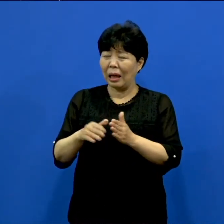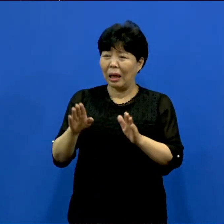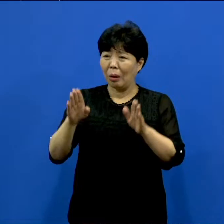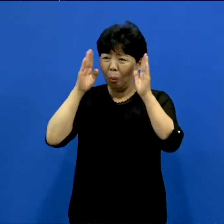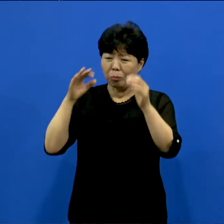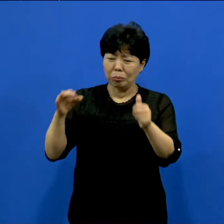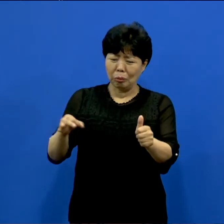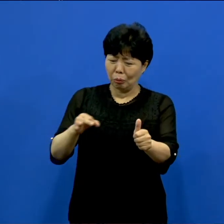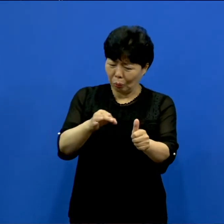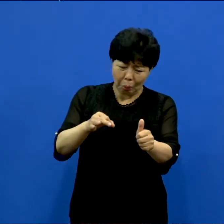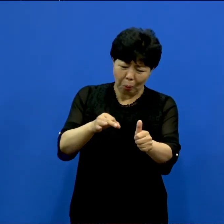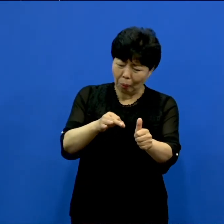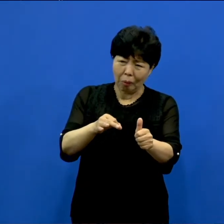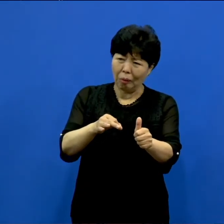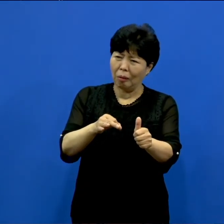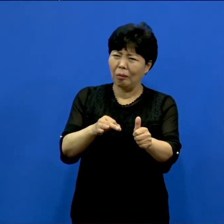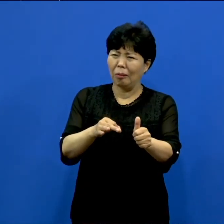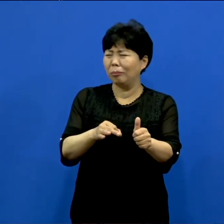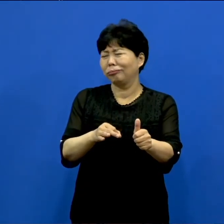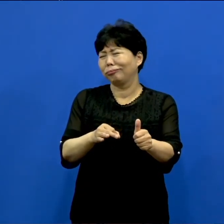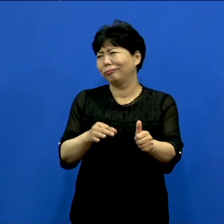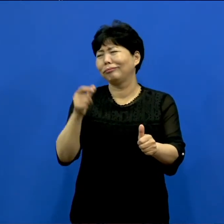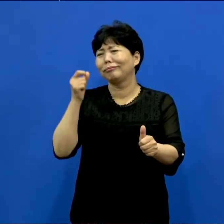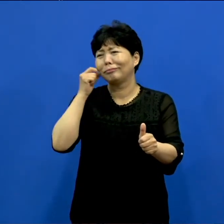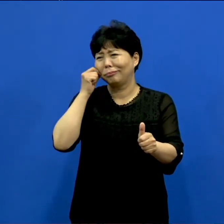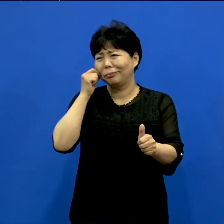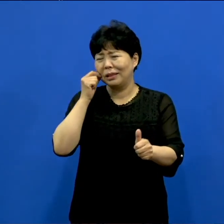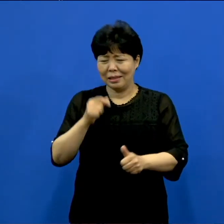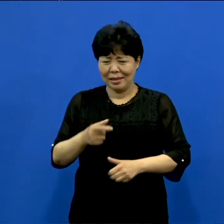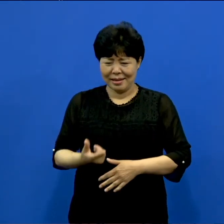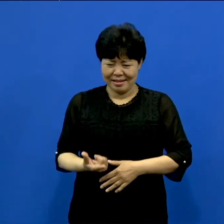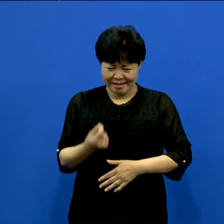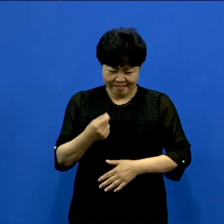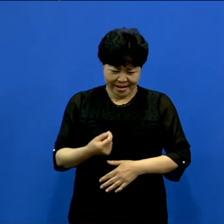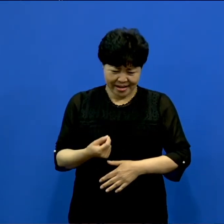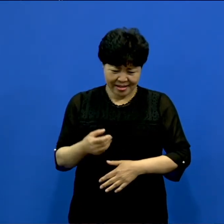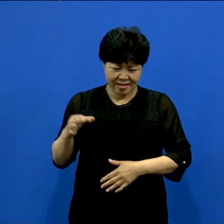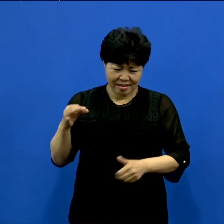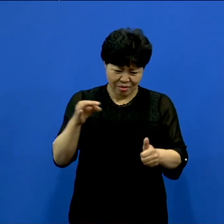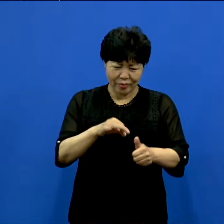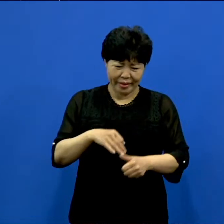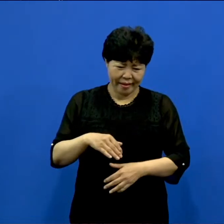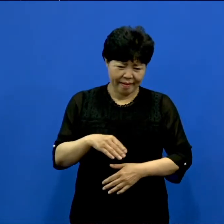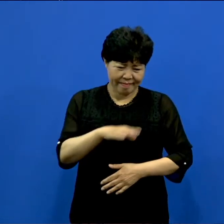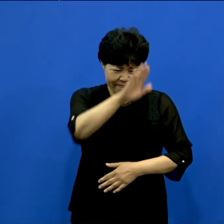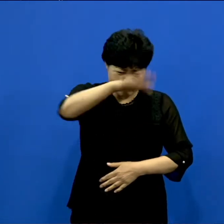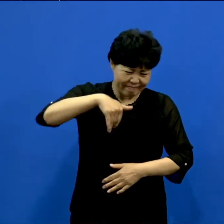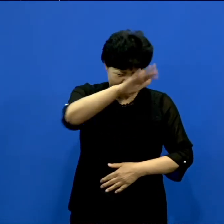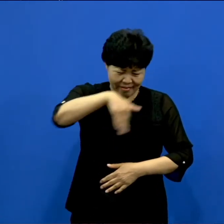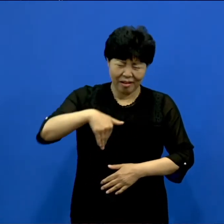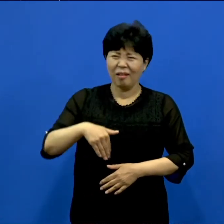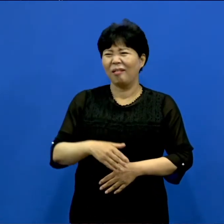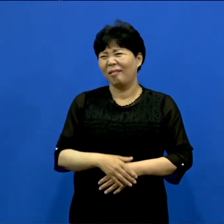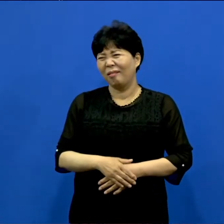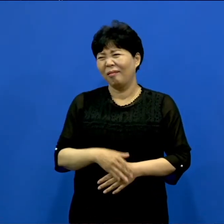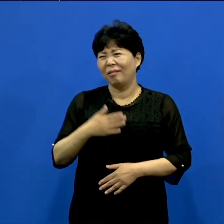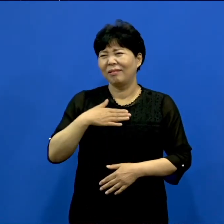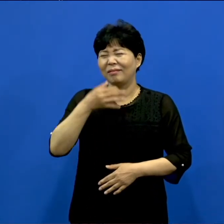없어요. 이름이 써놓고 막 빨리 내라 그러고 선생님이 내 담임 선생님 내 부르고 말이죠.